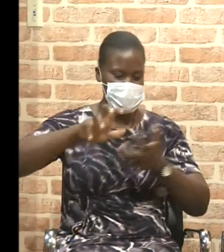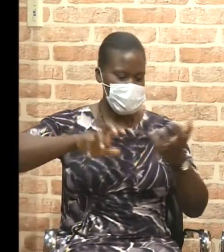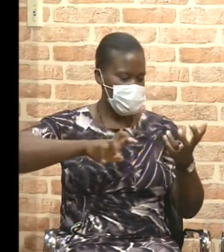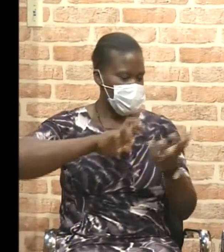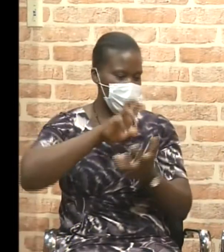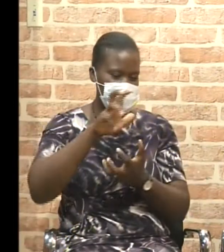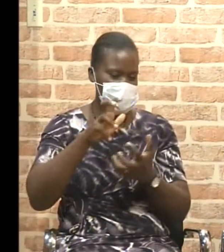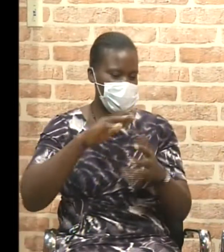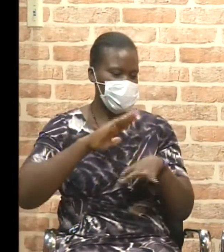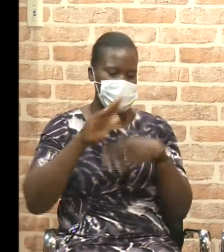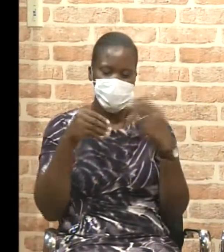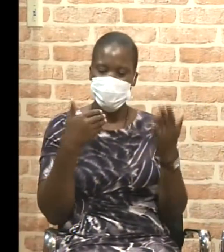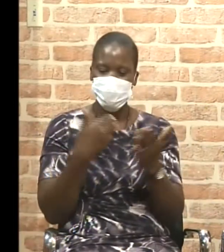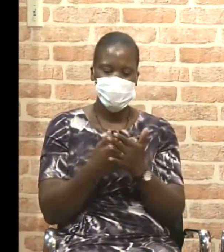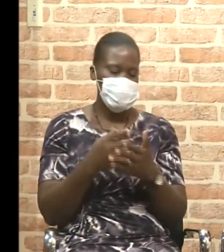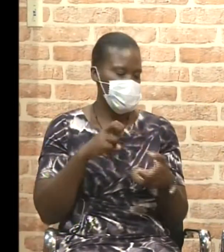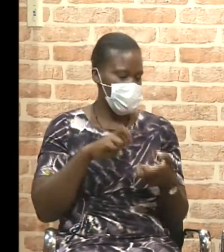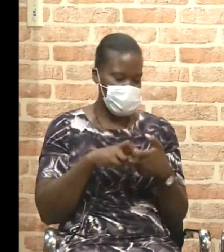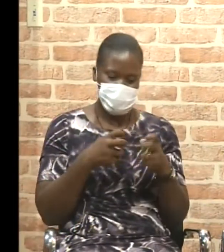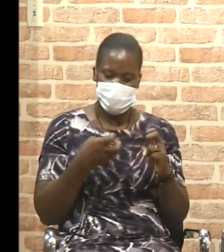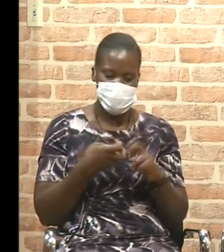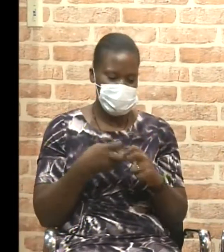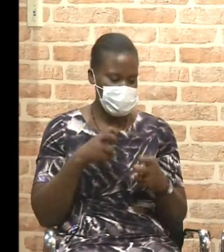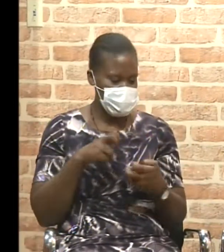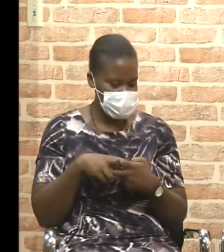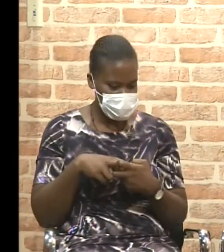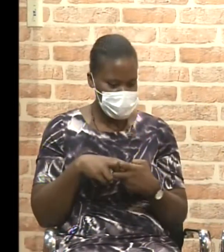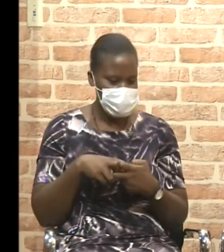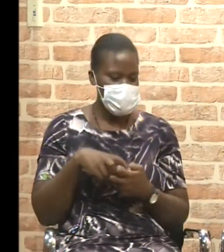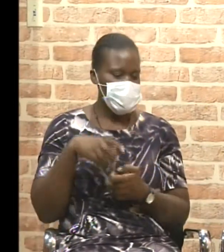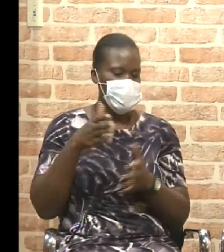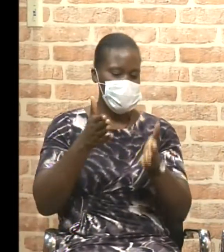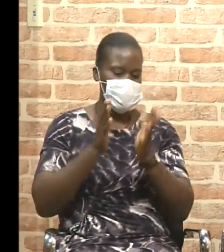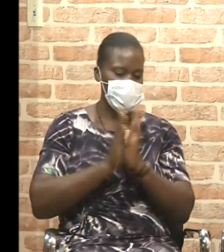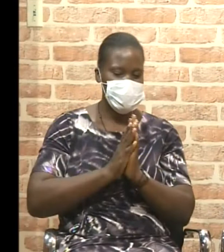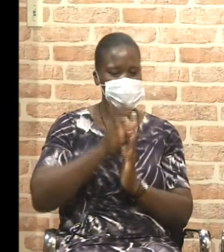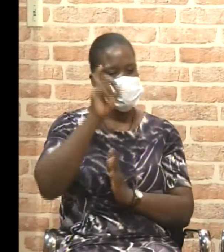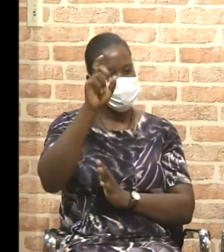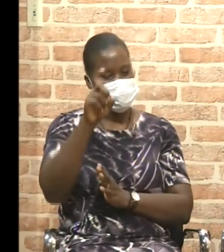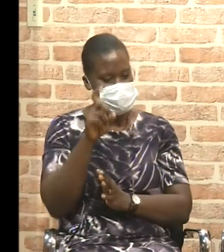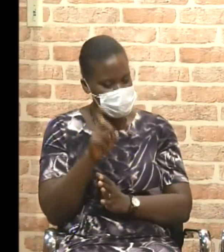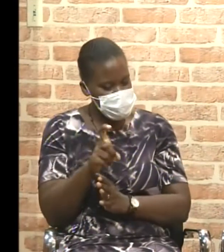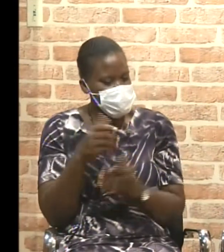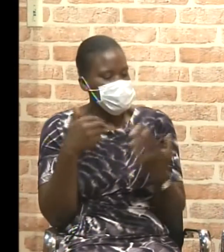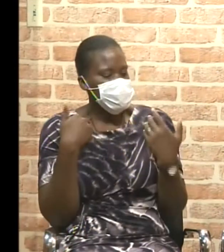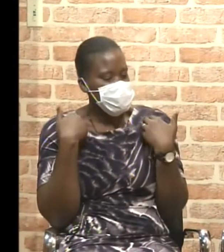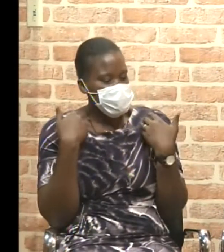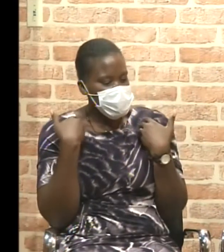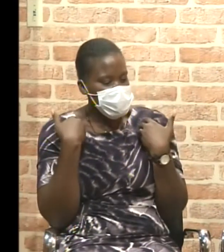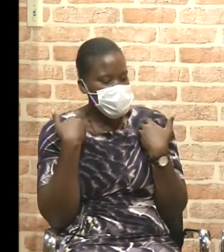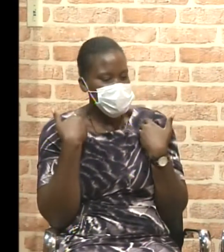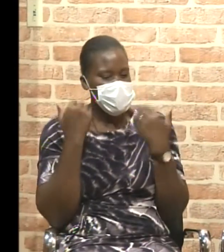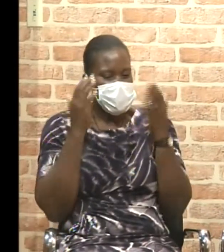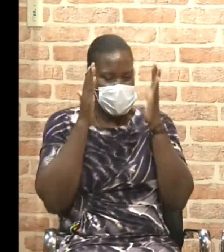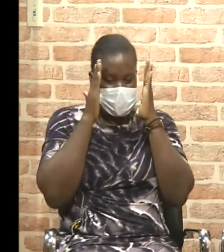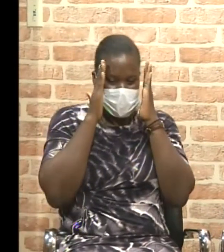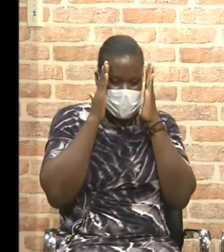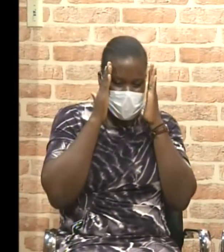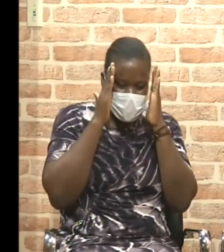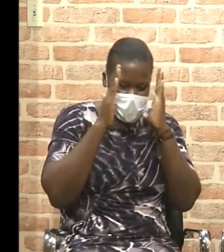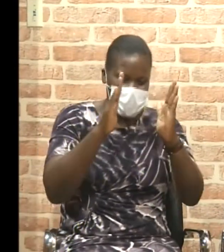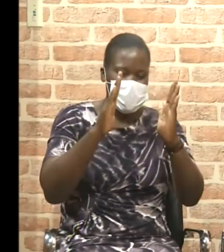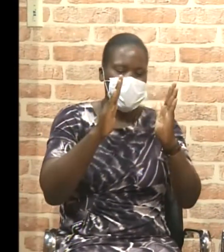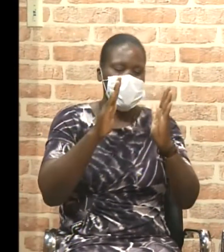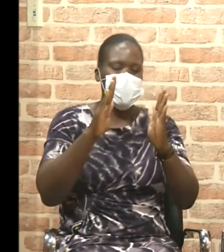vraiment, avec toute listing de demandes, de besoins que nous avons. Et nous n'avons pas tiré, nous pas attirer attention bien-être social, tout